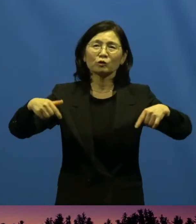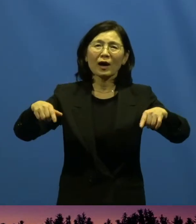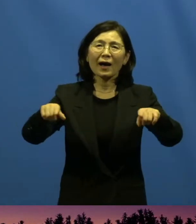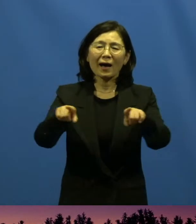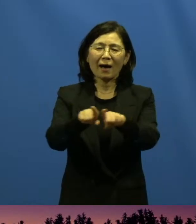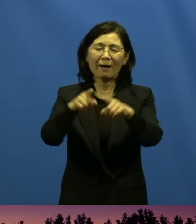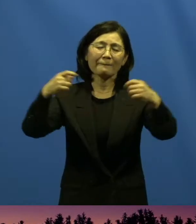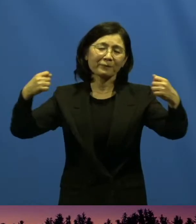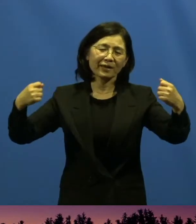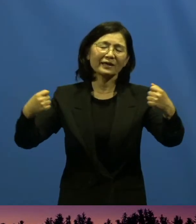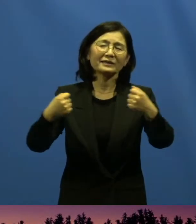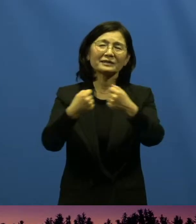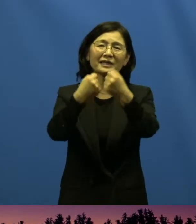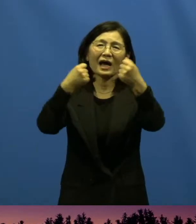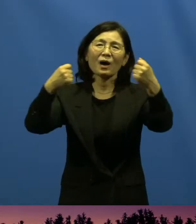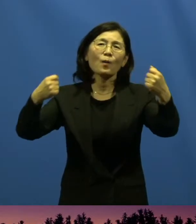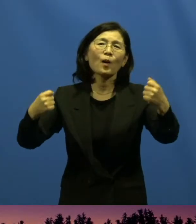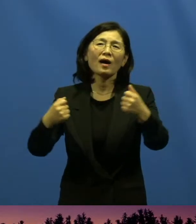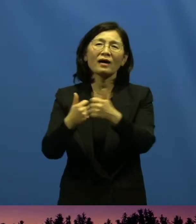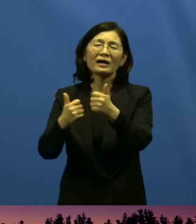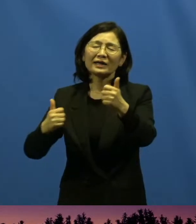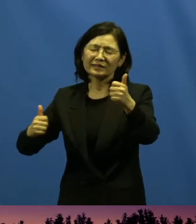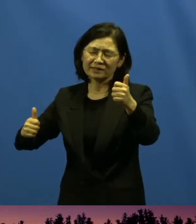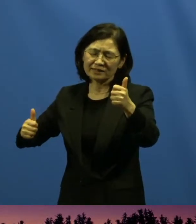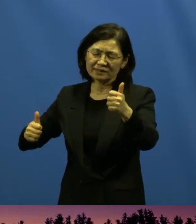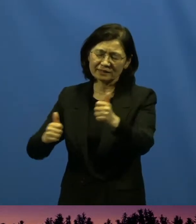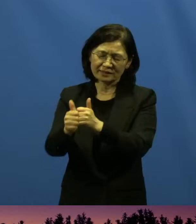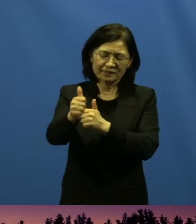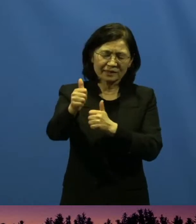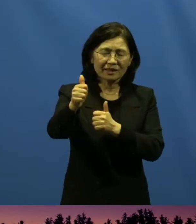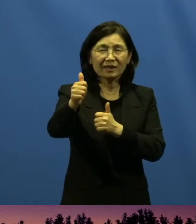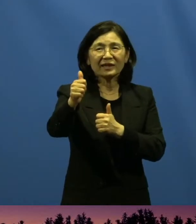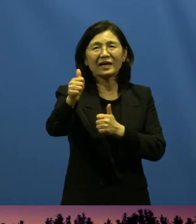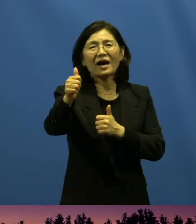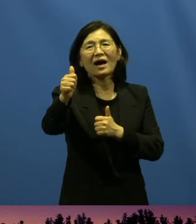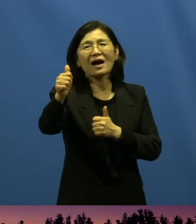주와 함께 싸워